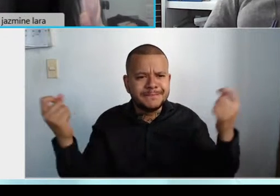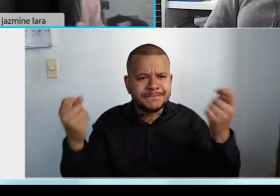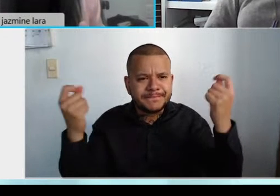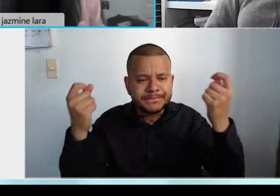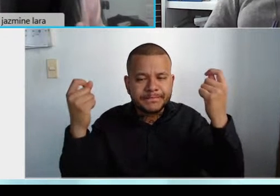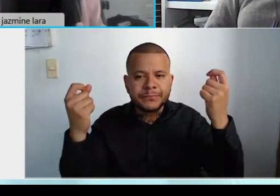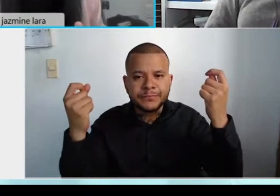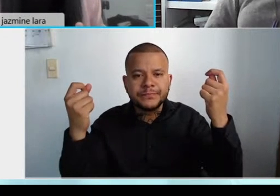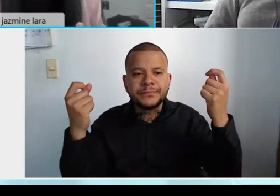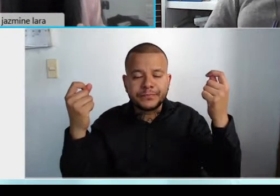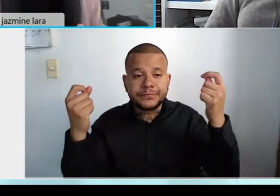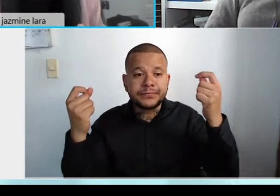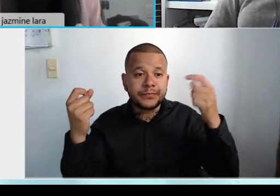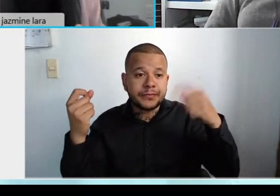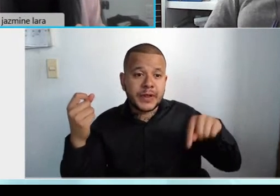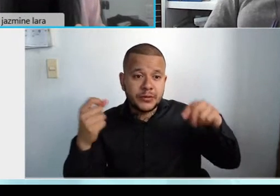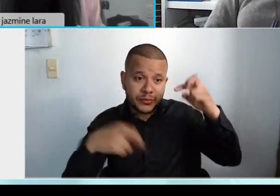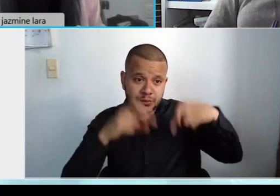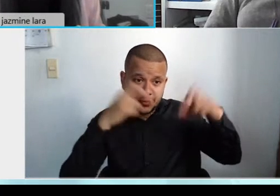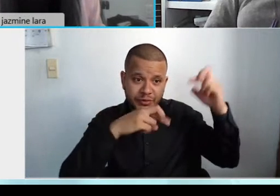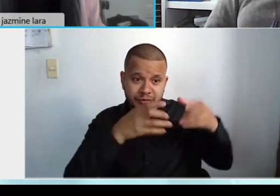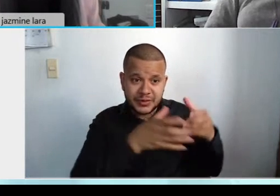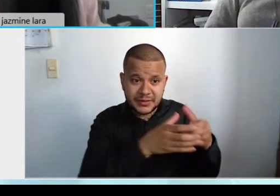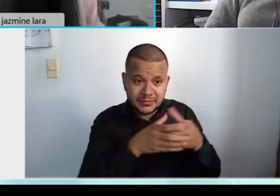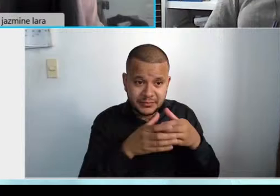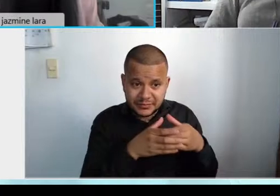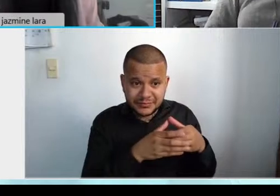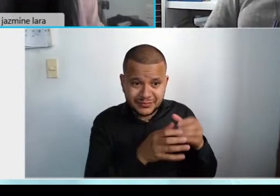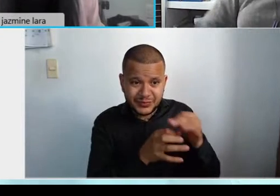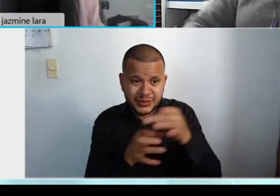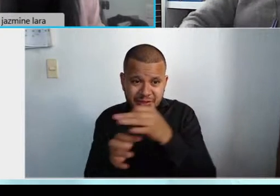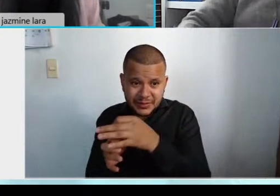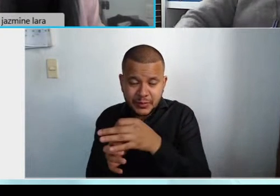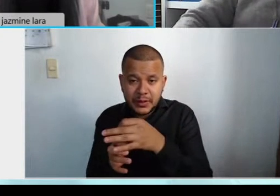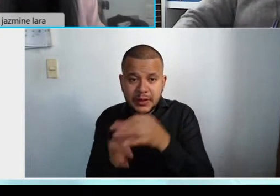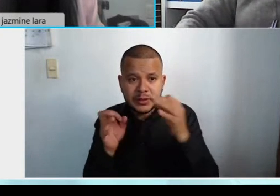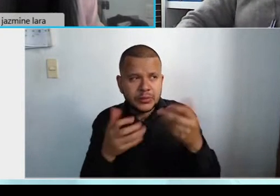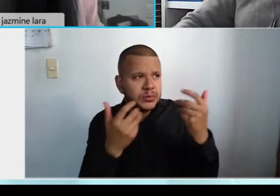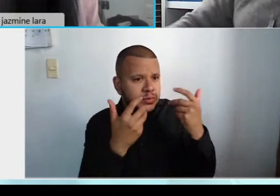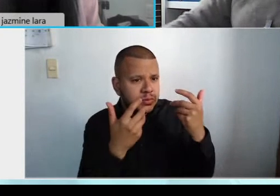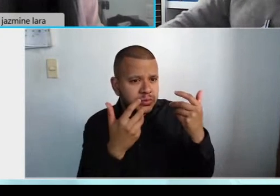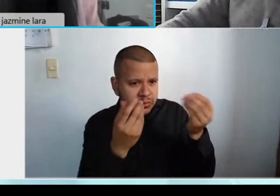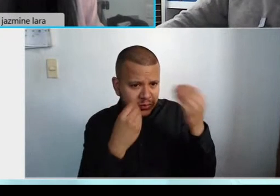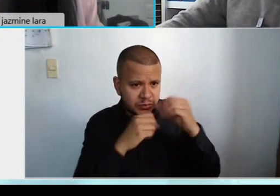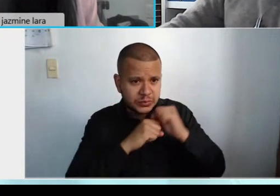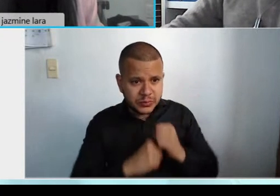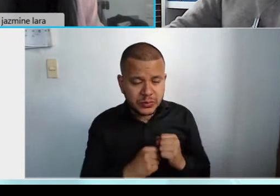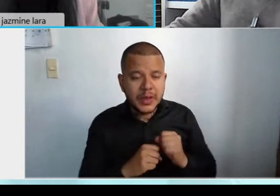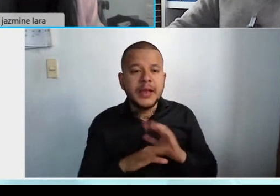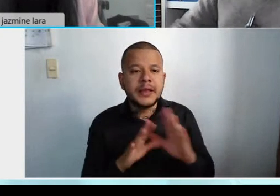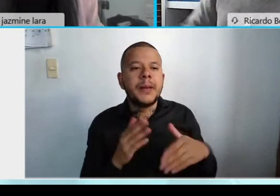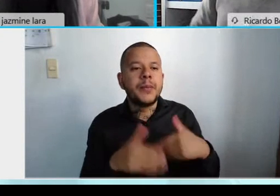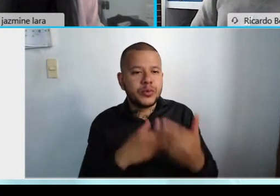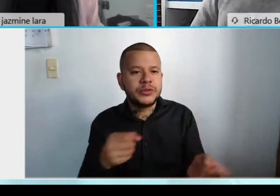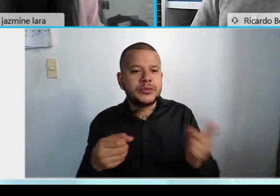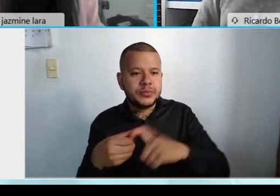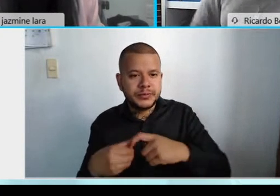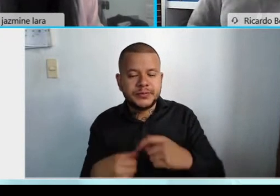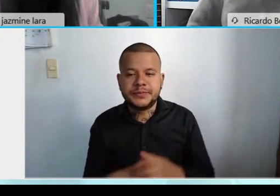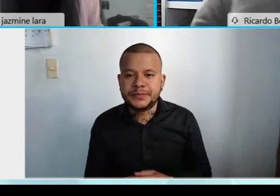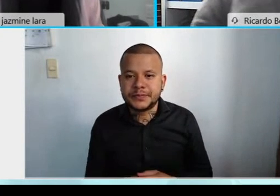para que nuestros profesionales en cada municipio realicen este curso y esta formación y se vinculen al proceso. De esta